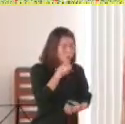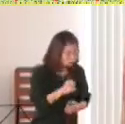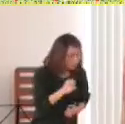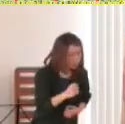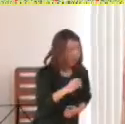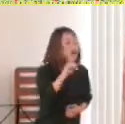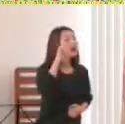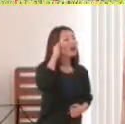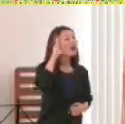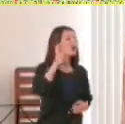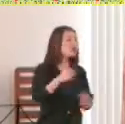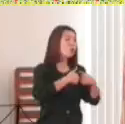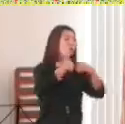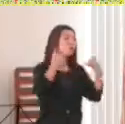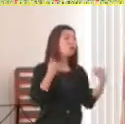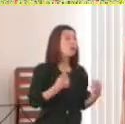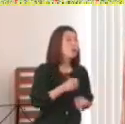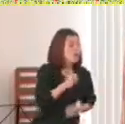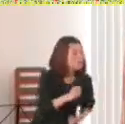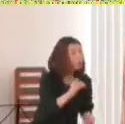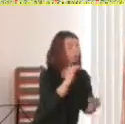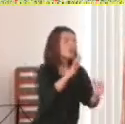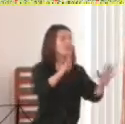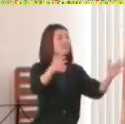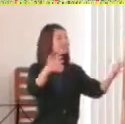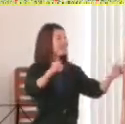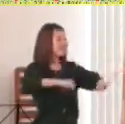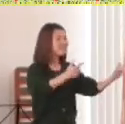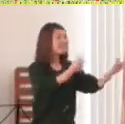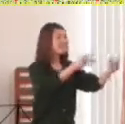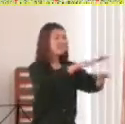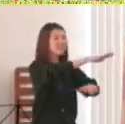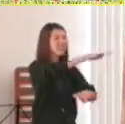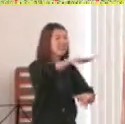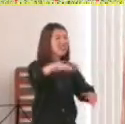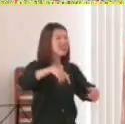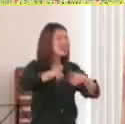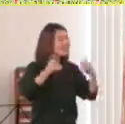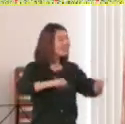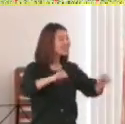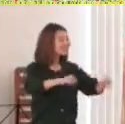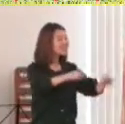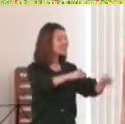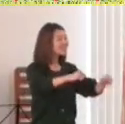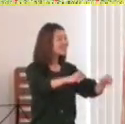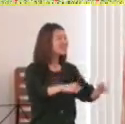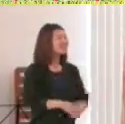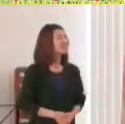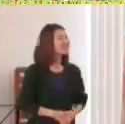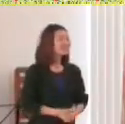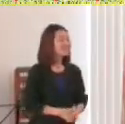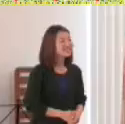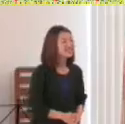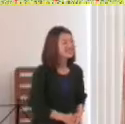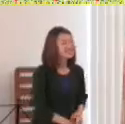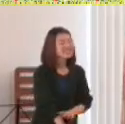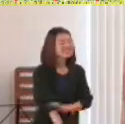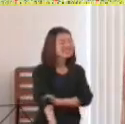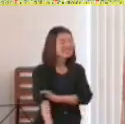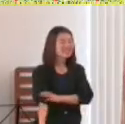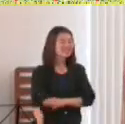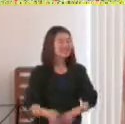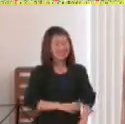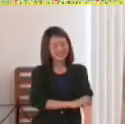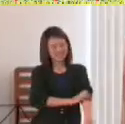んだ。それを証明するために復活されたんです。よみがえられたんです。弟子たちの前に姿を現された